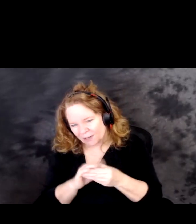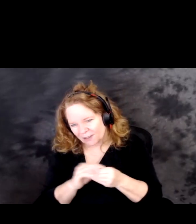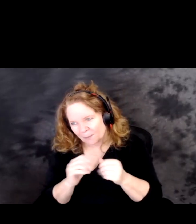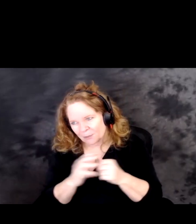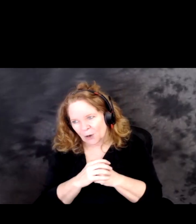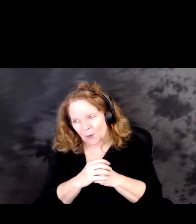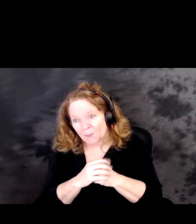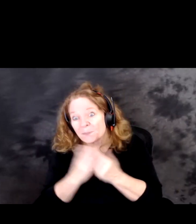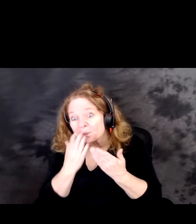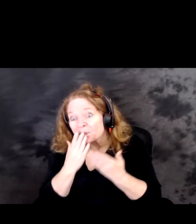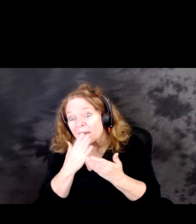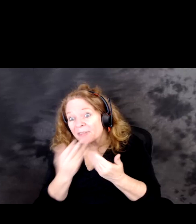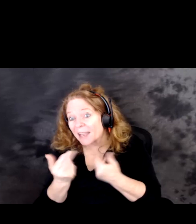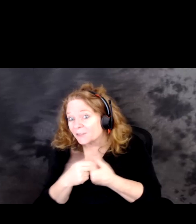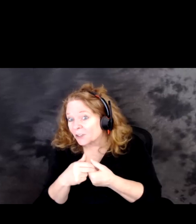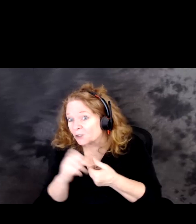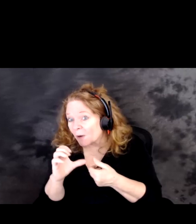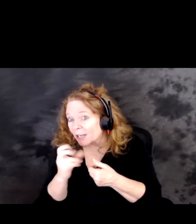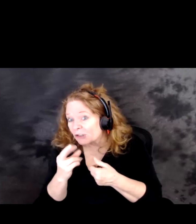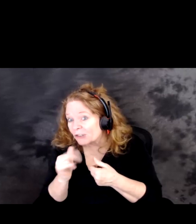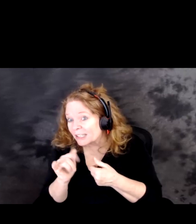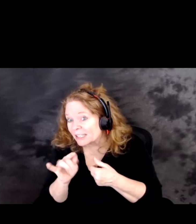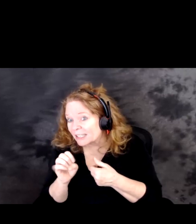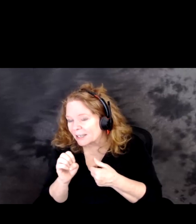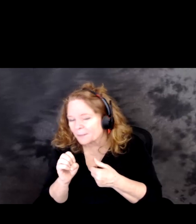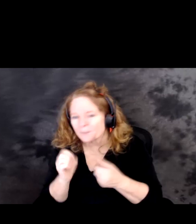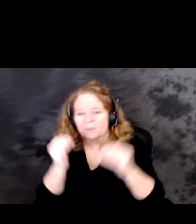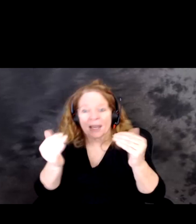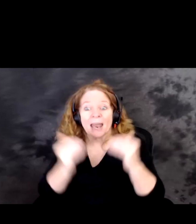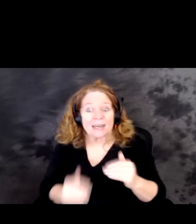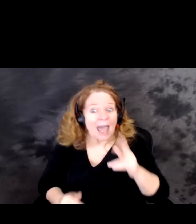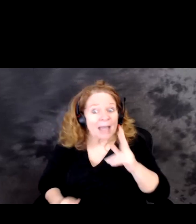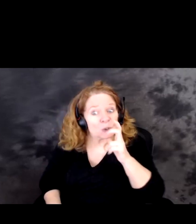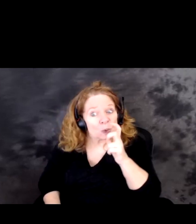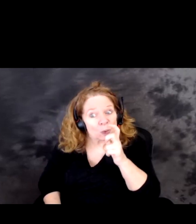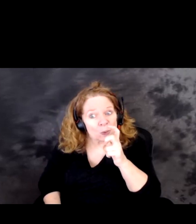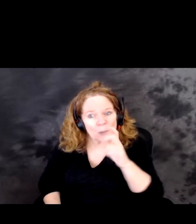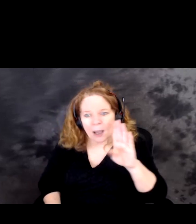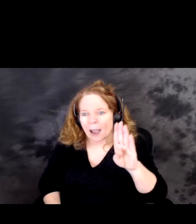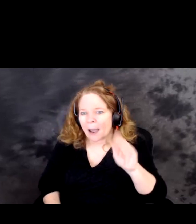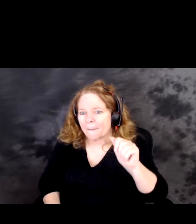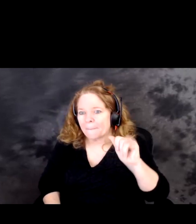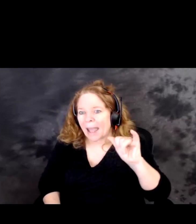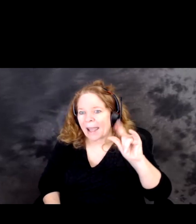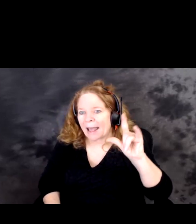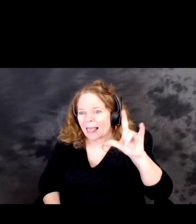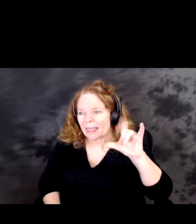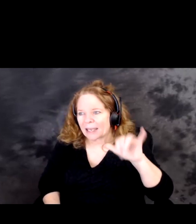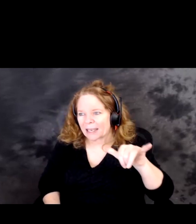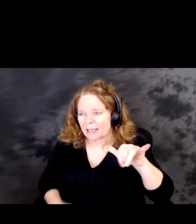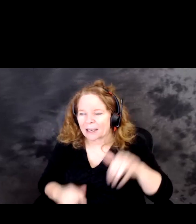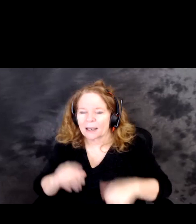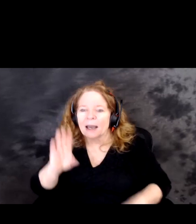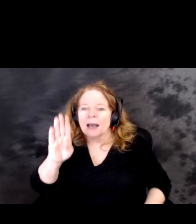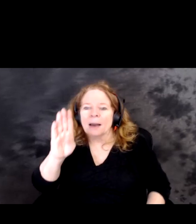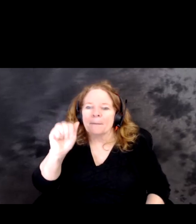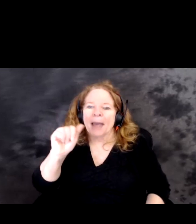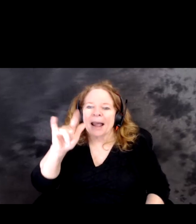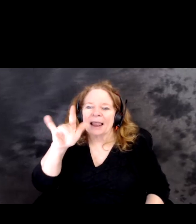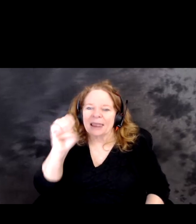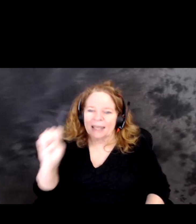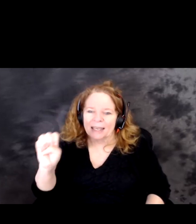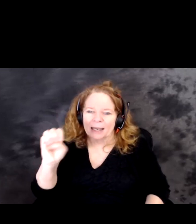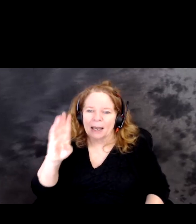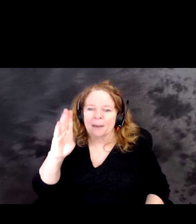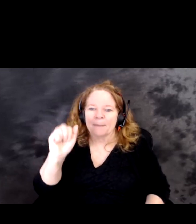aquí. Gracias por estar aquí con nosotros. Y seguimos con Bailey. Hola, Bailey,